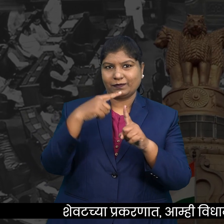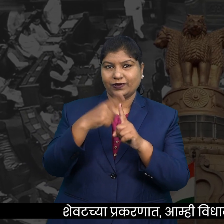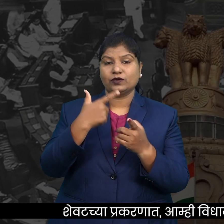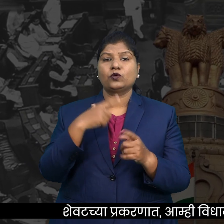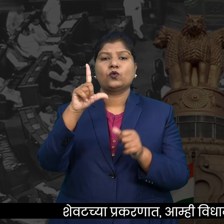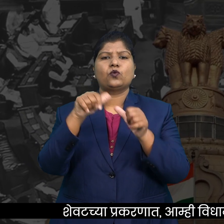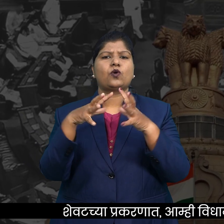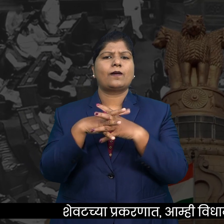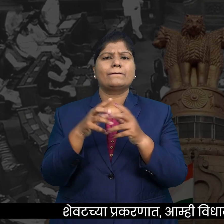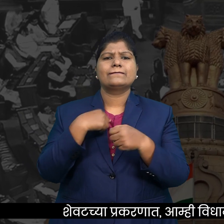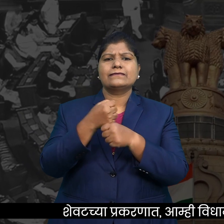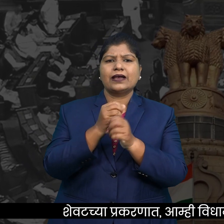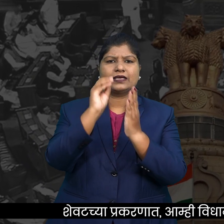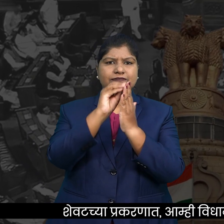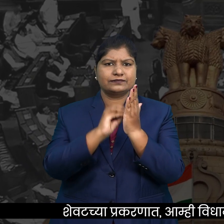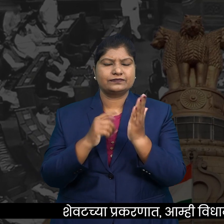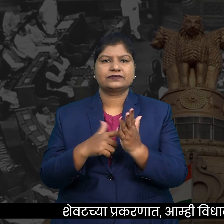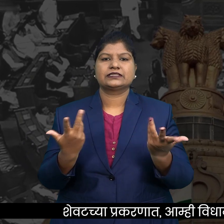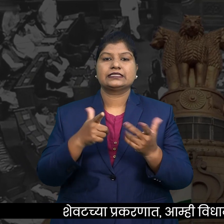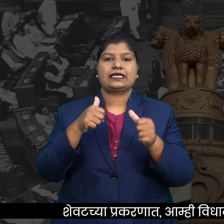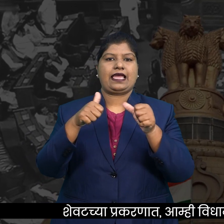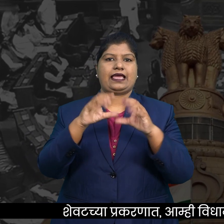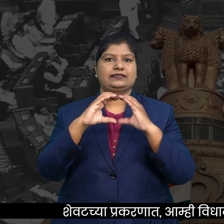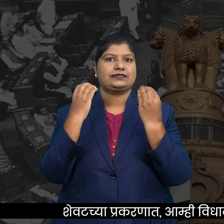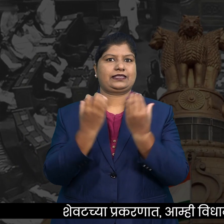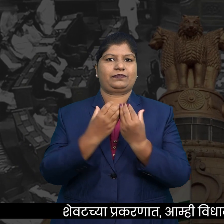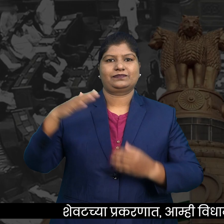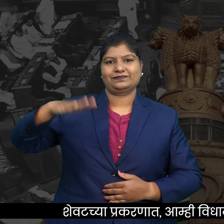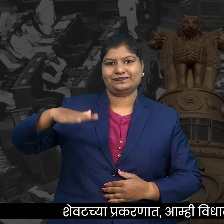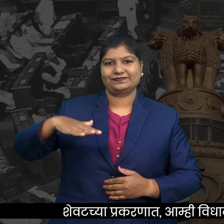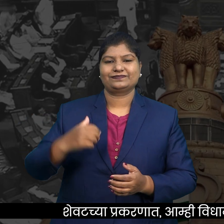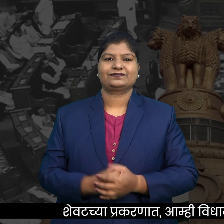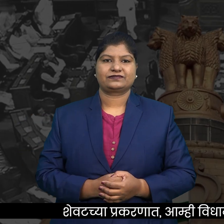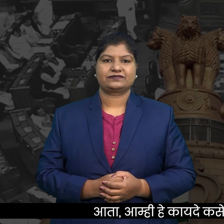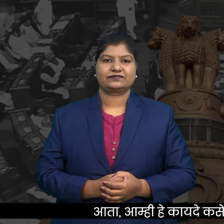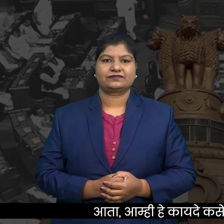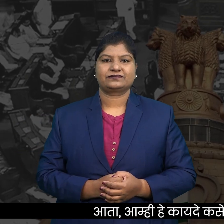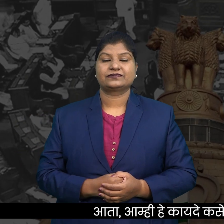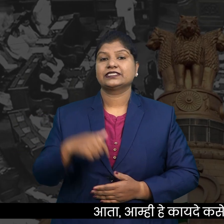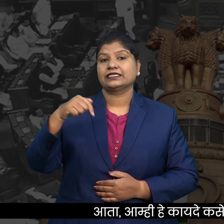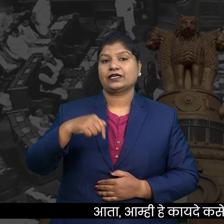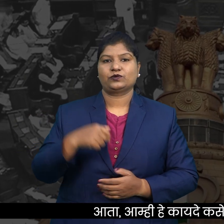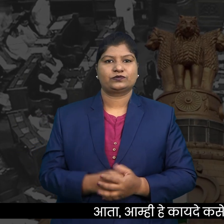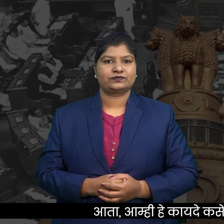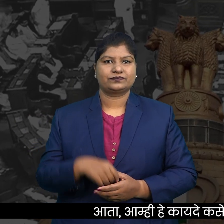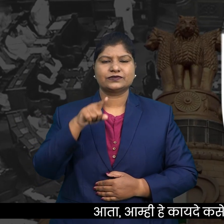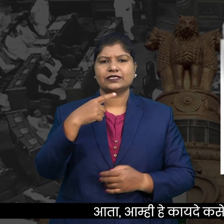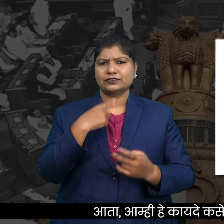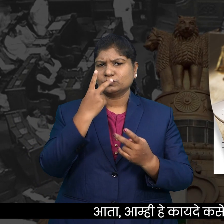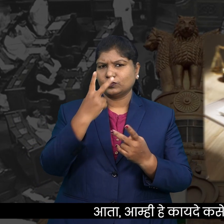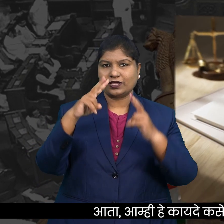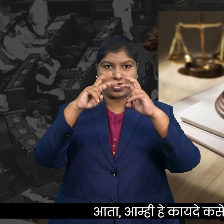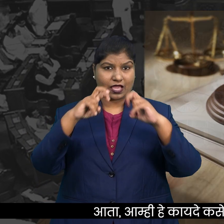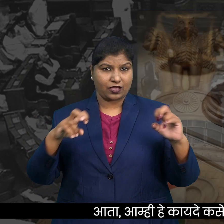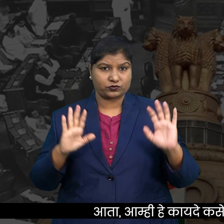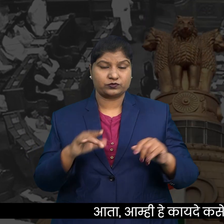आम्ही विधानसभेत कायदा बनवण्याबद्दल बोललो. आता आम्ही हे कायदे